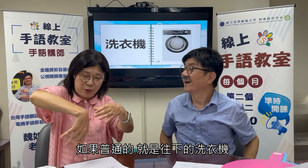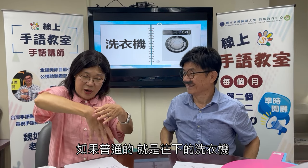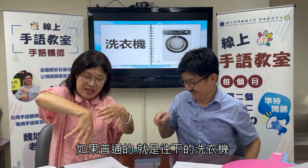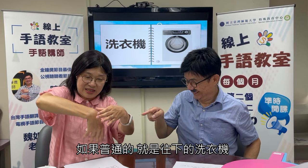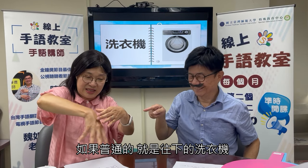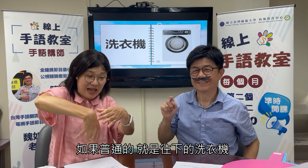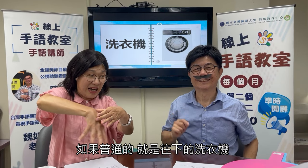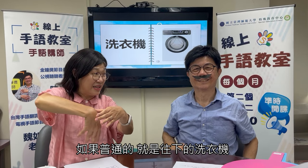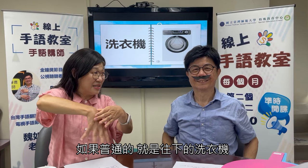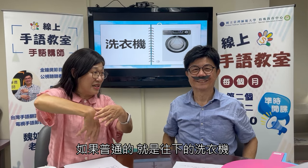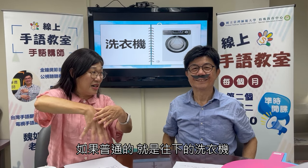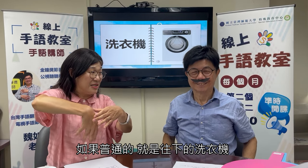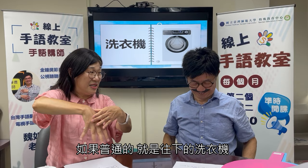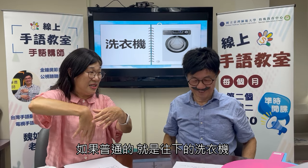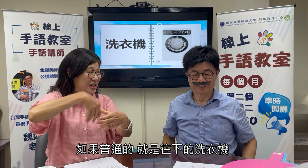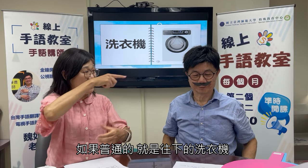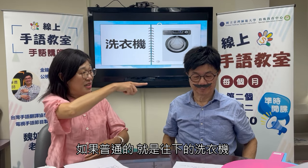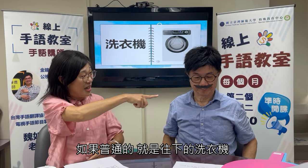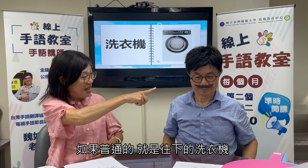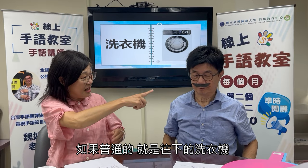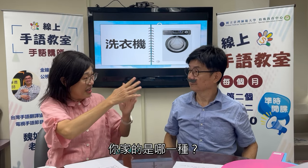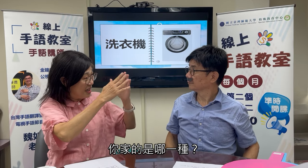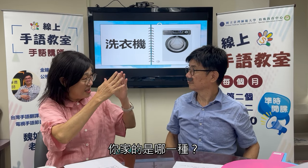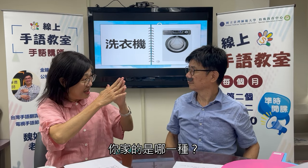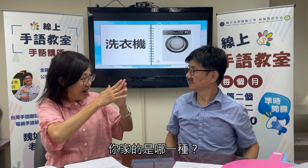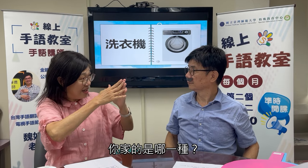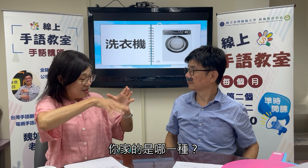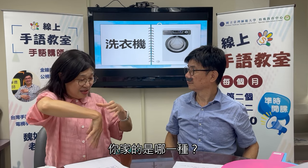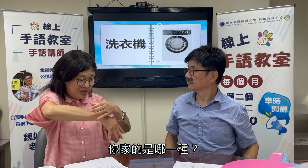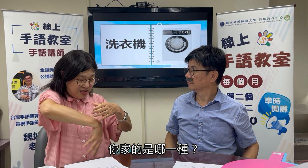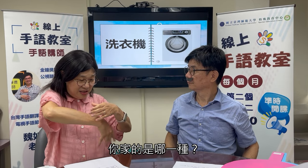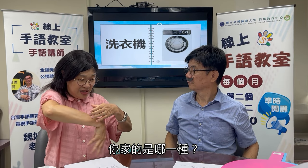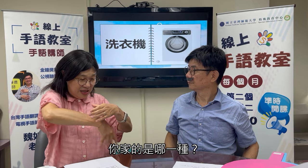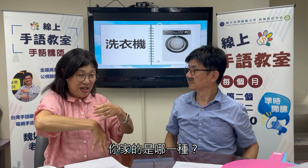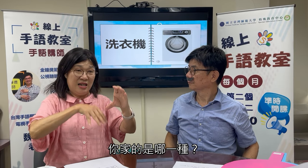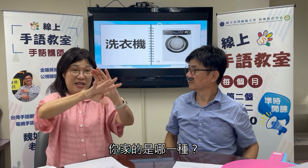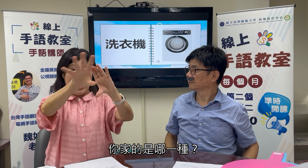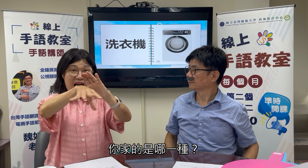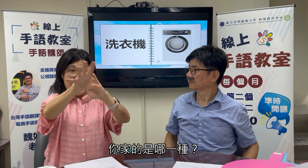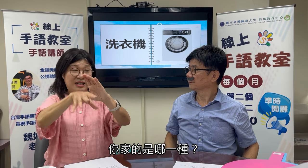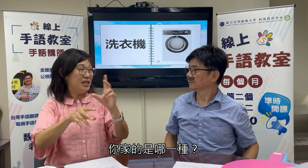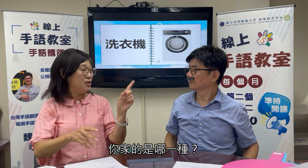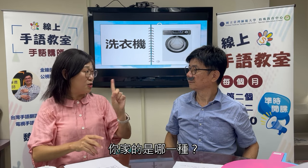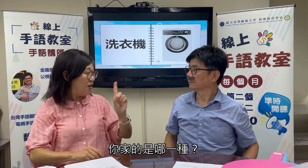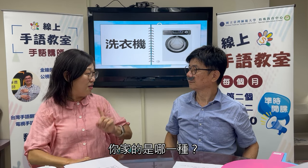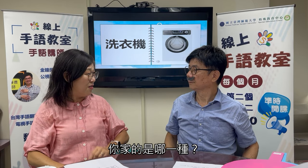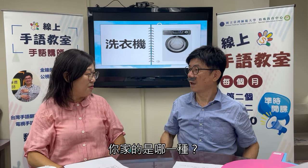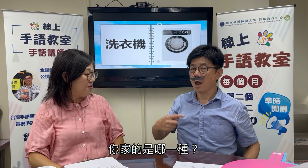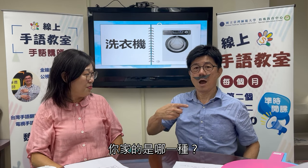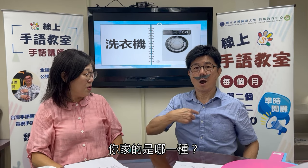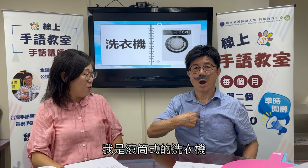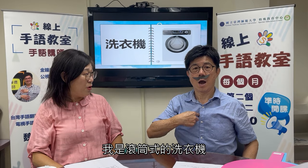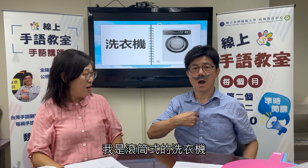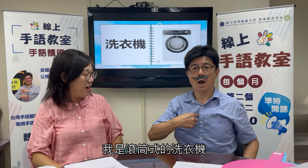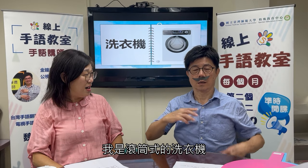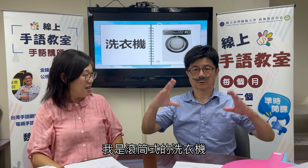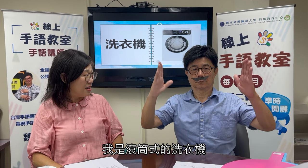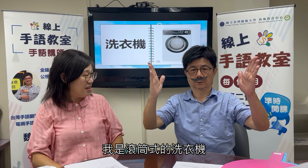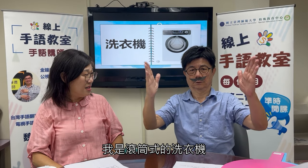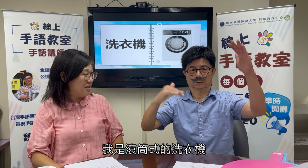往下的洗衣机，你家的是哪一种？我